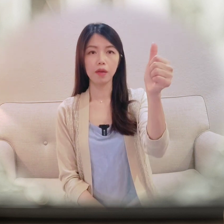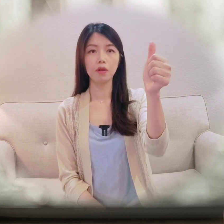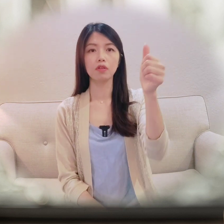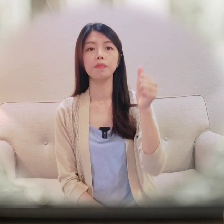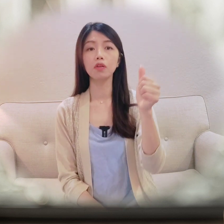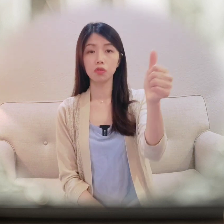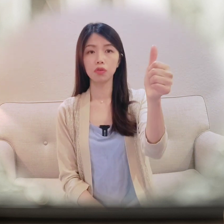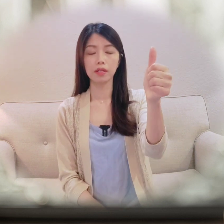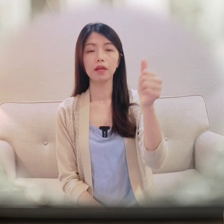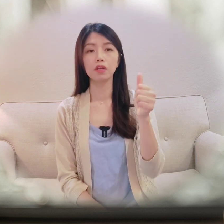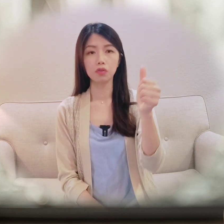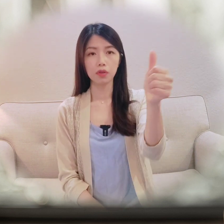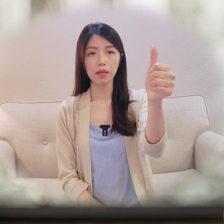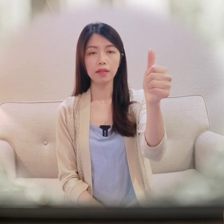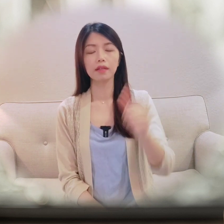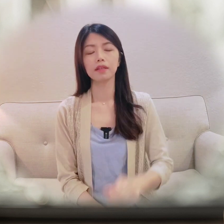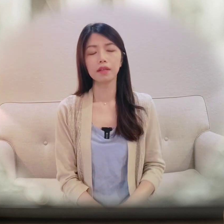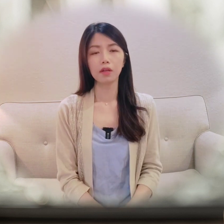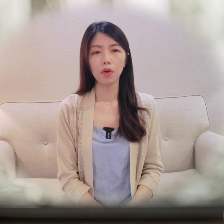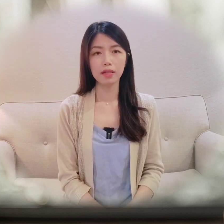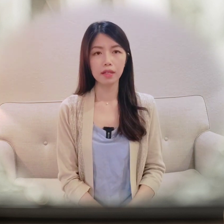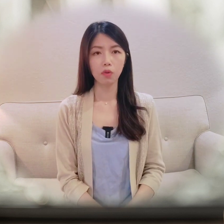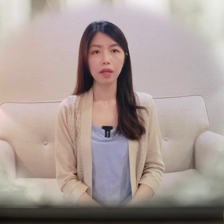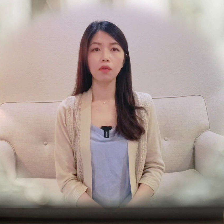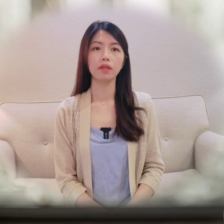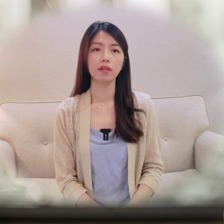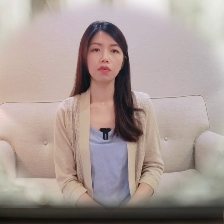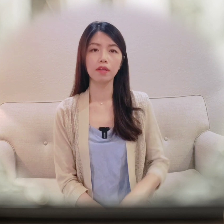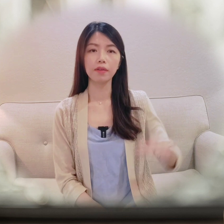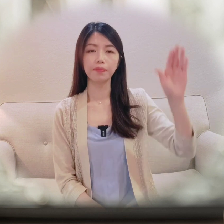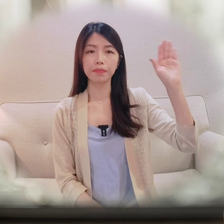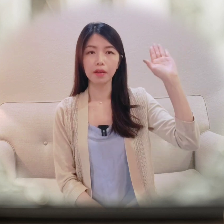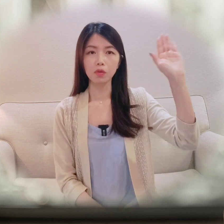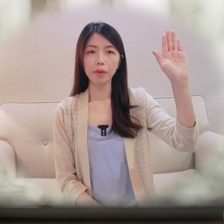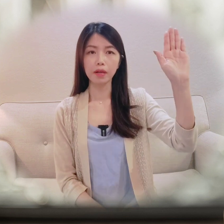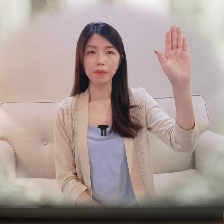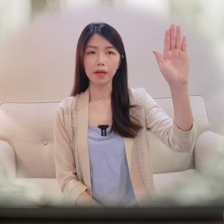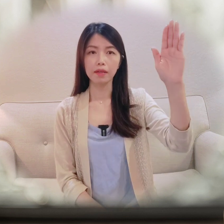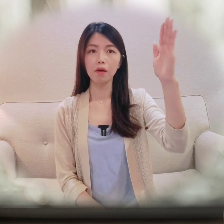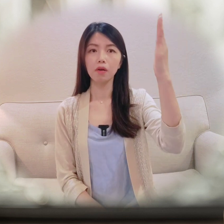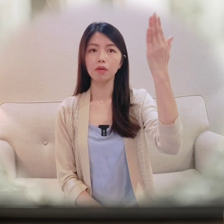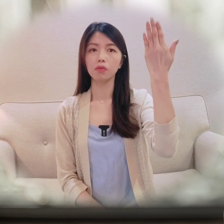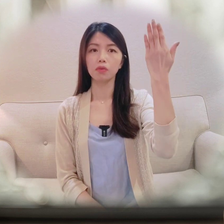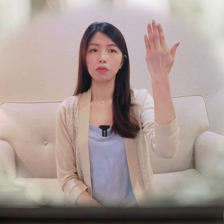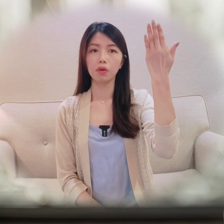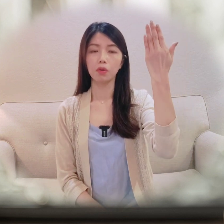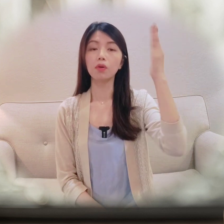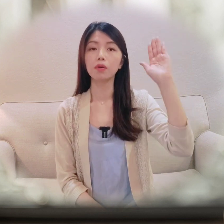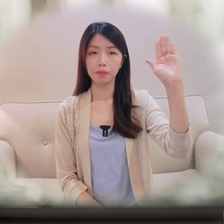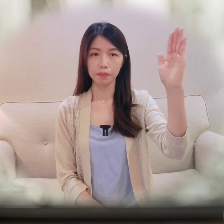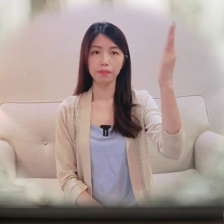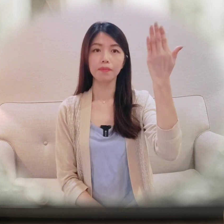앞으로 내밀어 주시면 주인, 주인 되신, 되다라고 하는 뜻의 수어는 손바닥을 밖에서